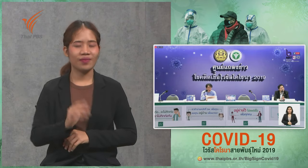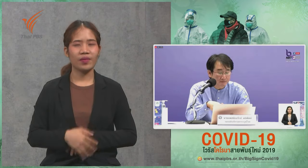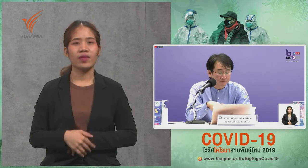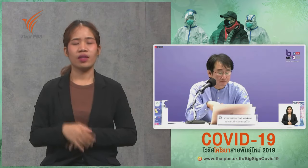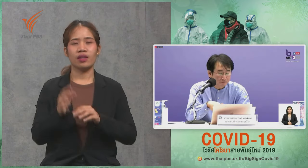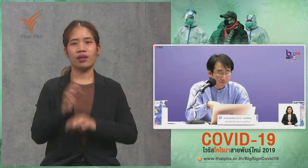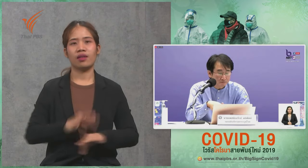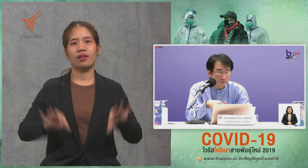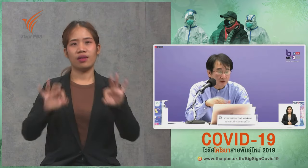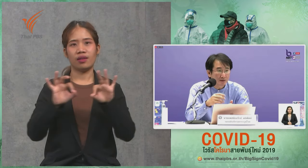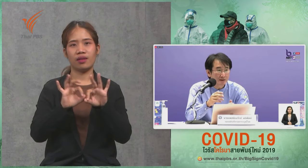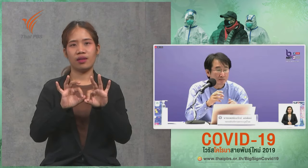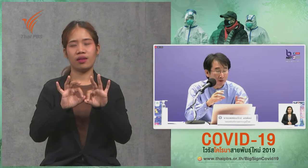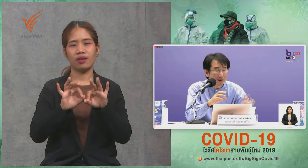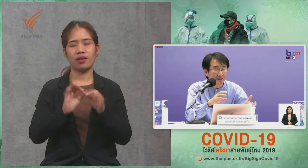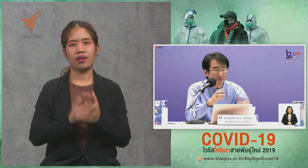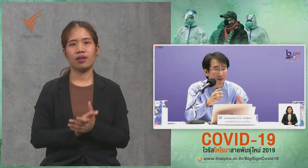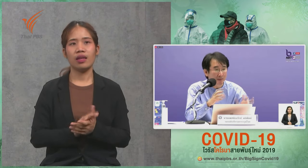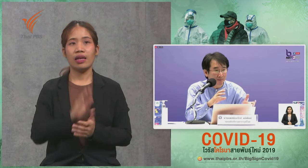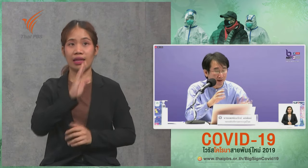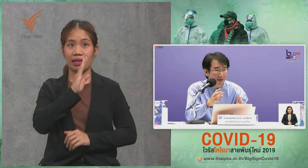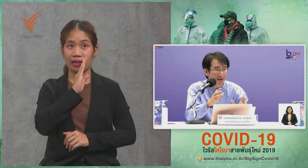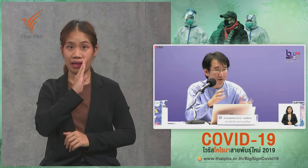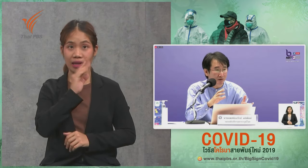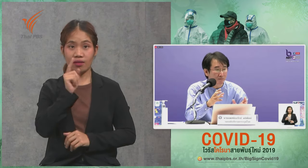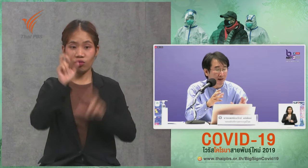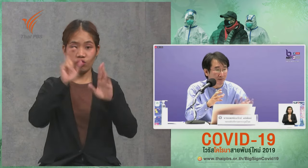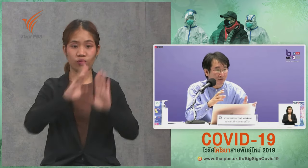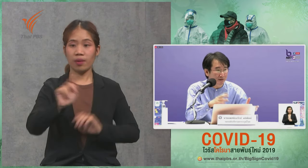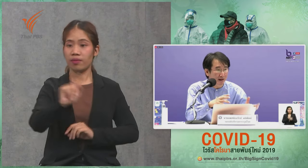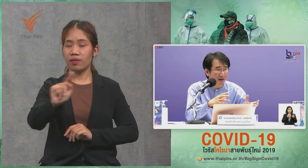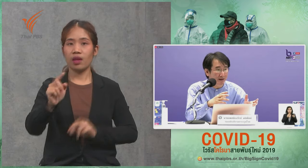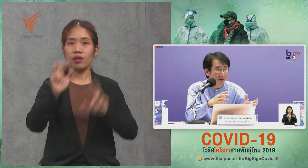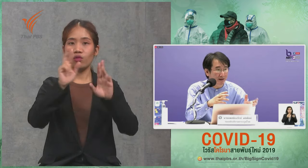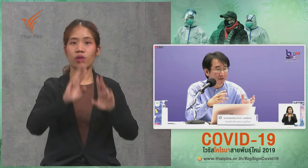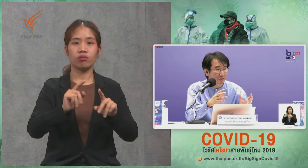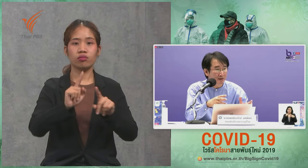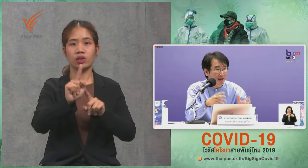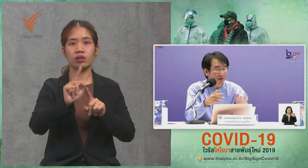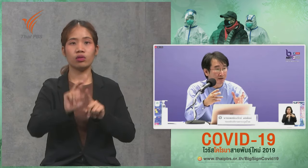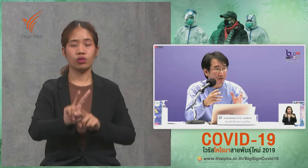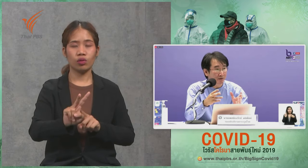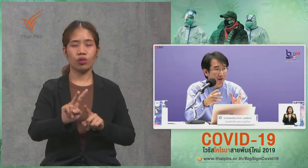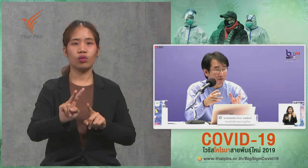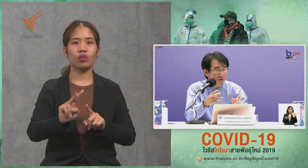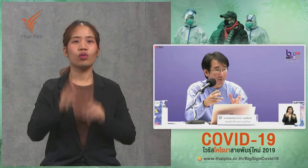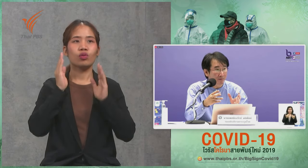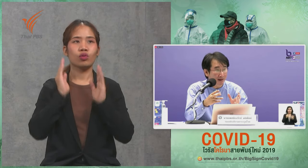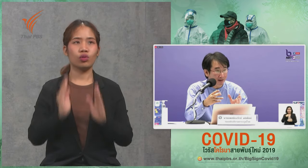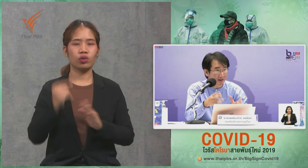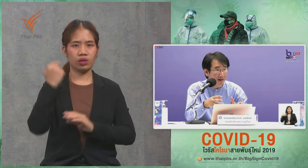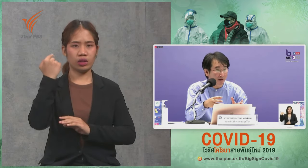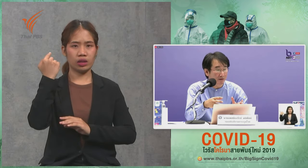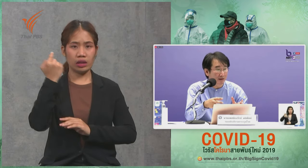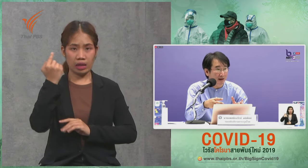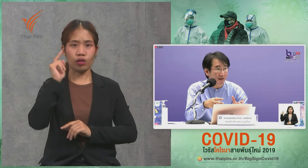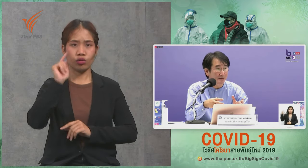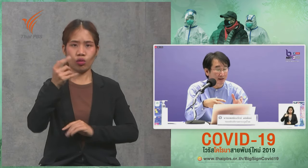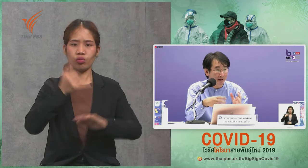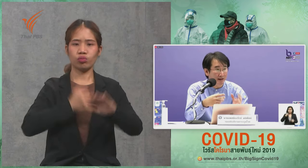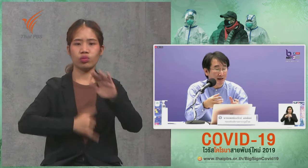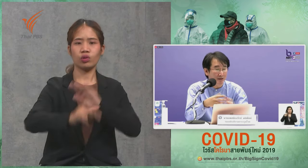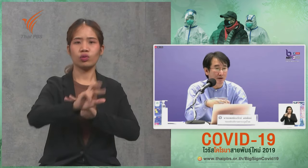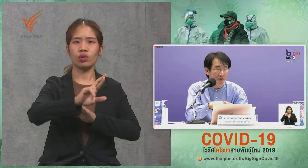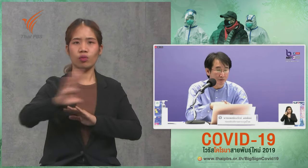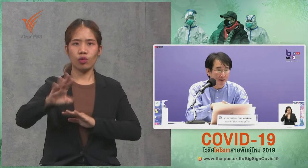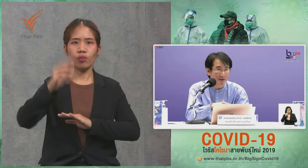ราะฉะนั้นเนี่ยไม่ว่าจะเป็นแบบไหนทั้งสองรูปแบบในสุดท้ายผู้เดินทางก็จะโดนเข้าสู่ระบบการกักกันแล้วก็การ